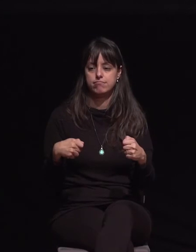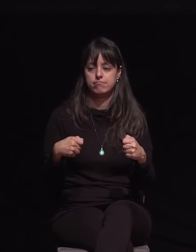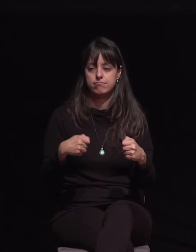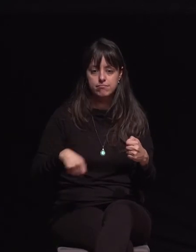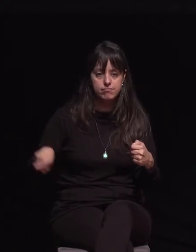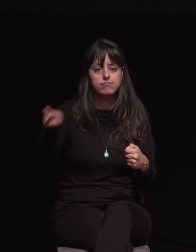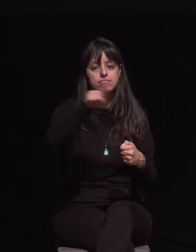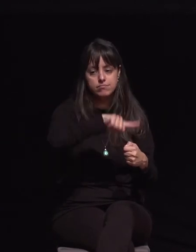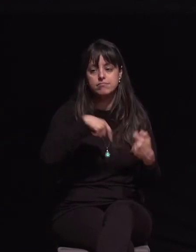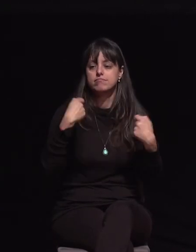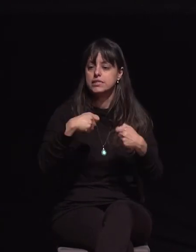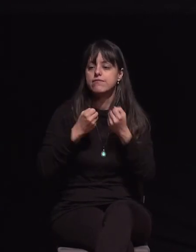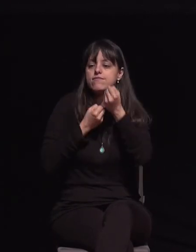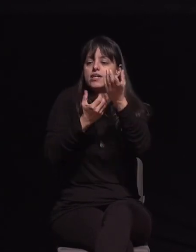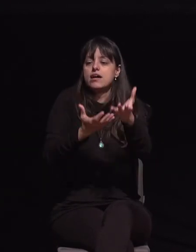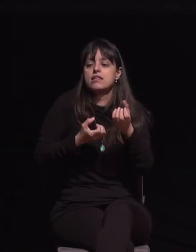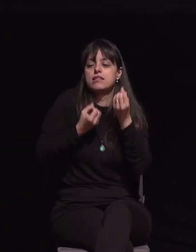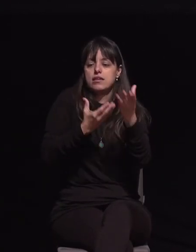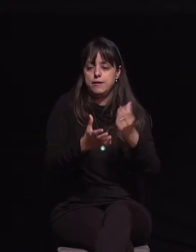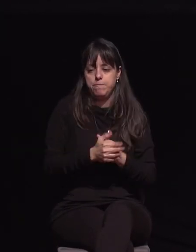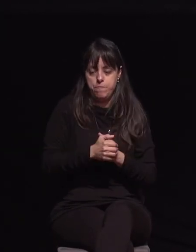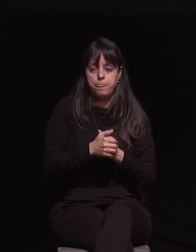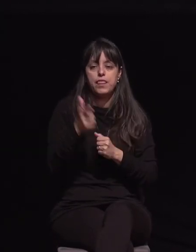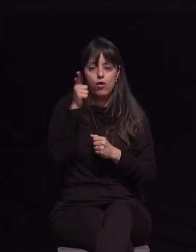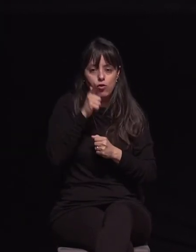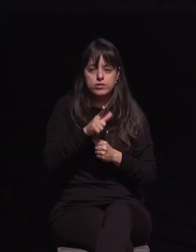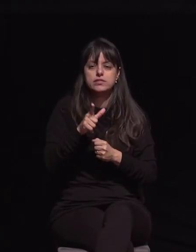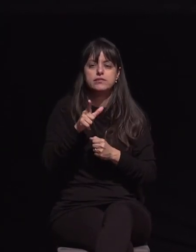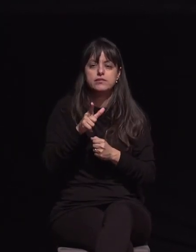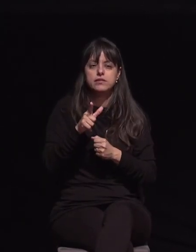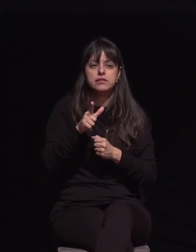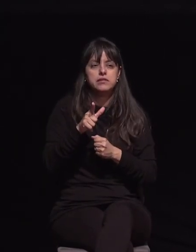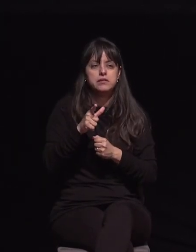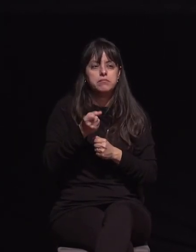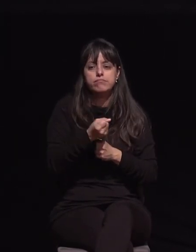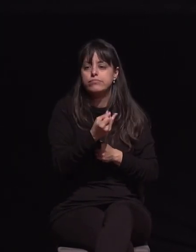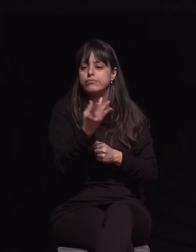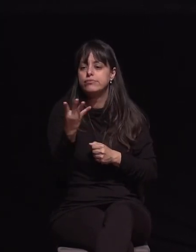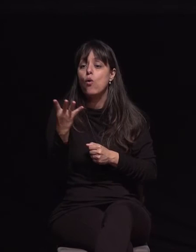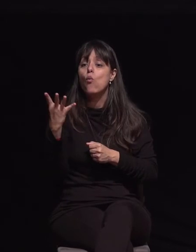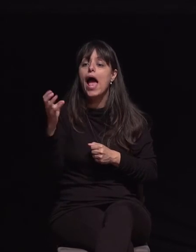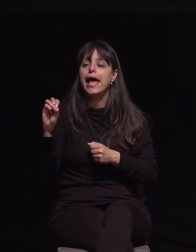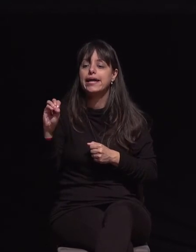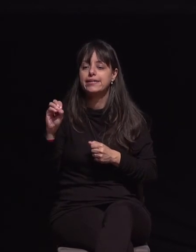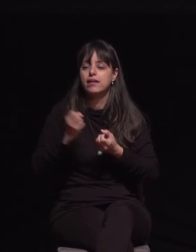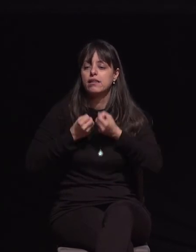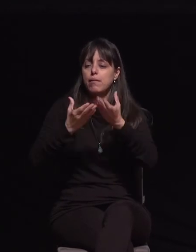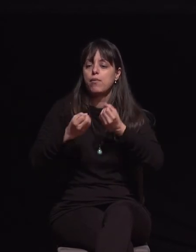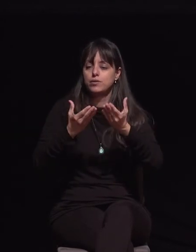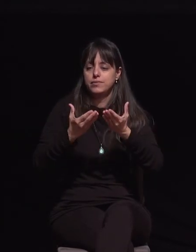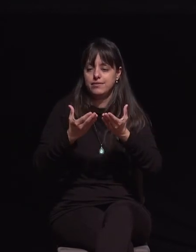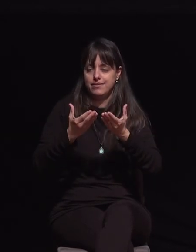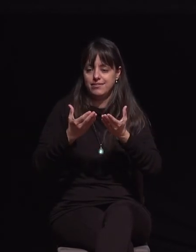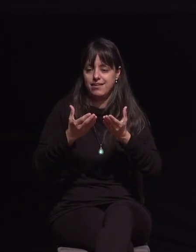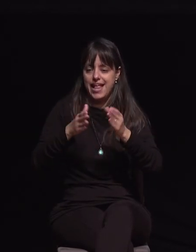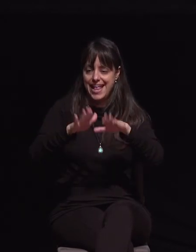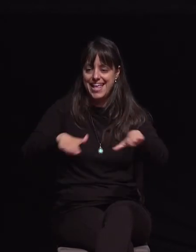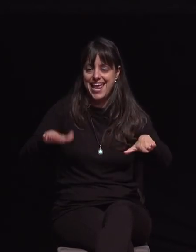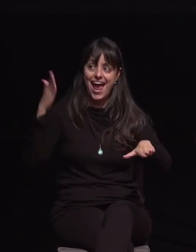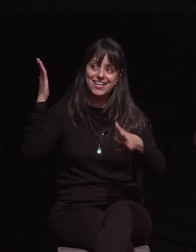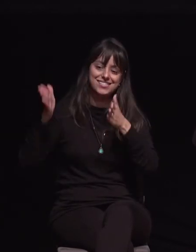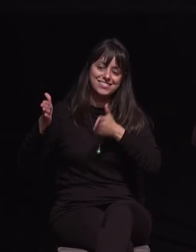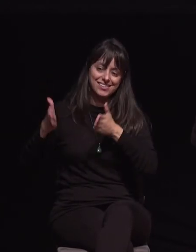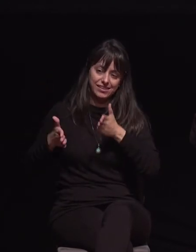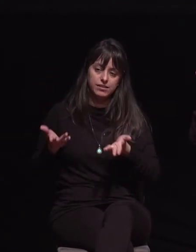nós conseguimos ouvir mais de 40 depoimentos de crianças. E fizemos